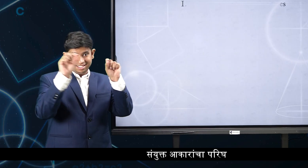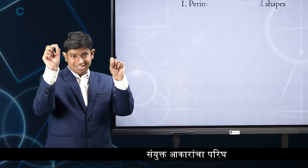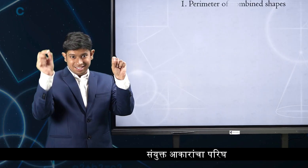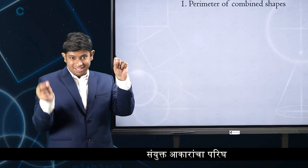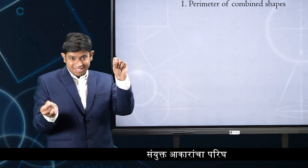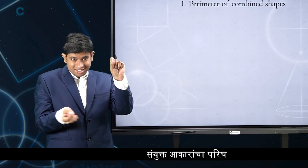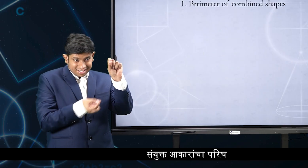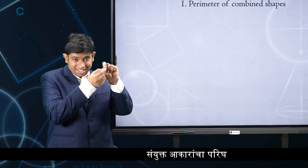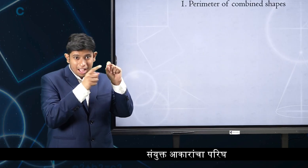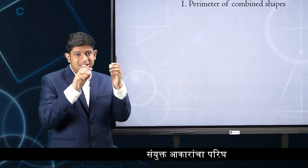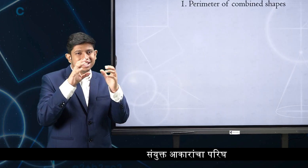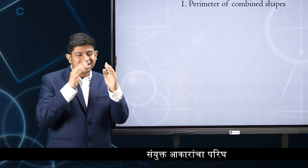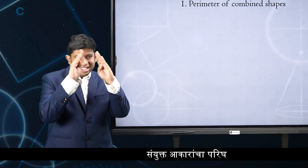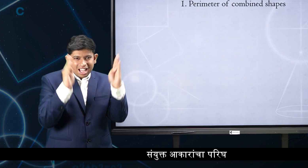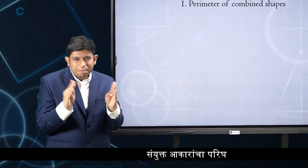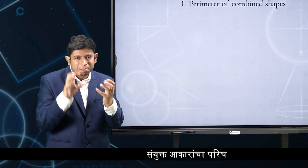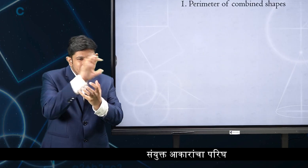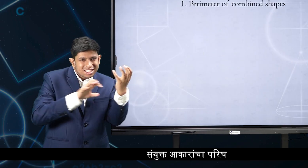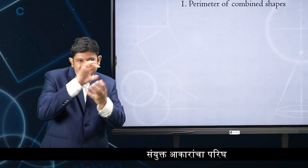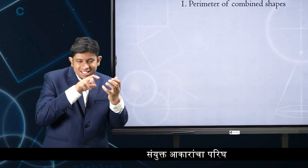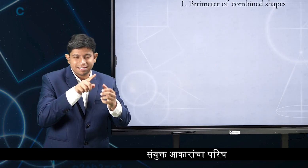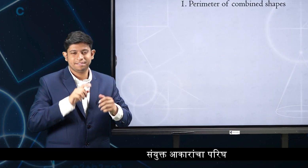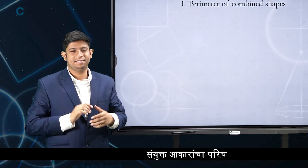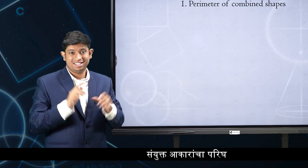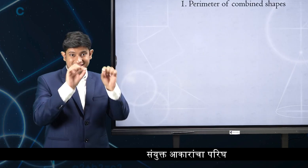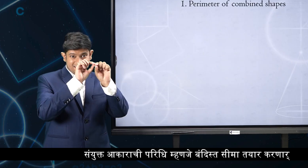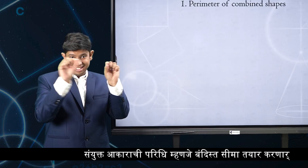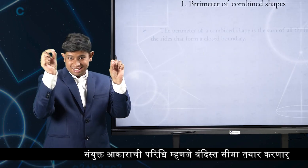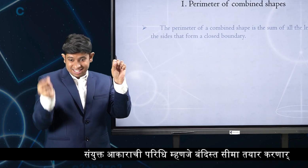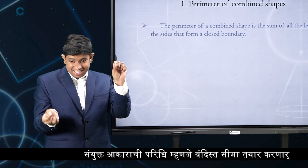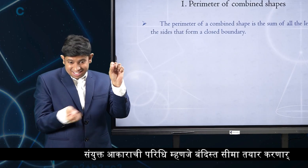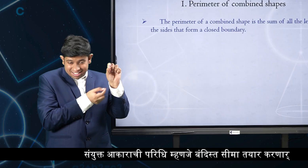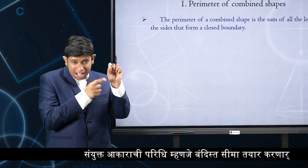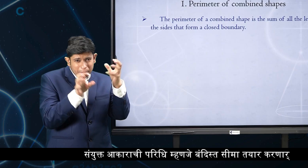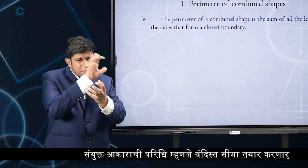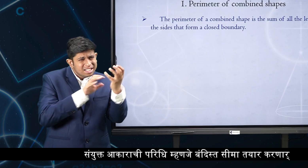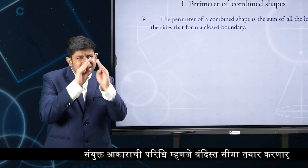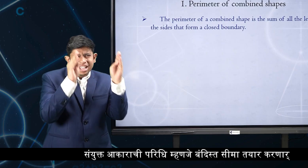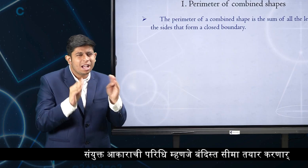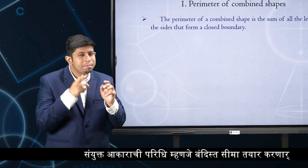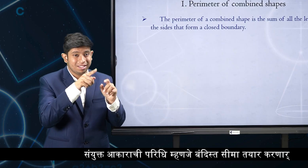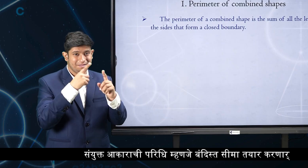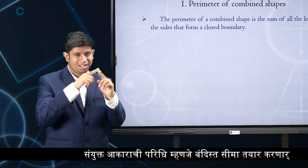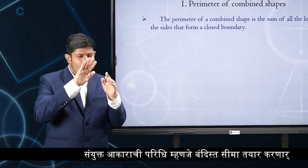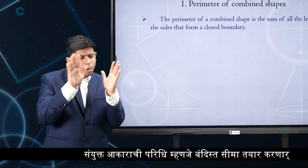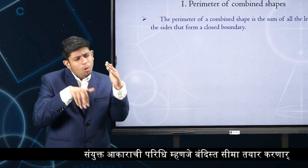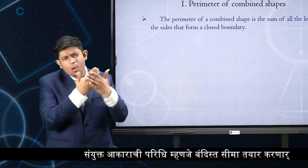संयुक्त आकारांचा परिघ. संयुक्त आकारांची परिधी म्हणजे बंदिस्त सीमा